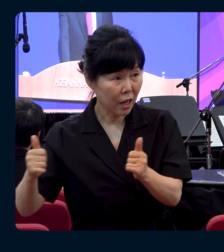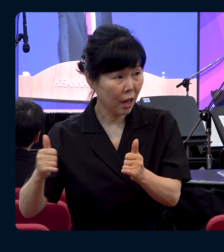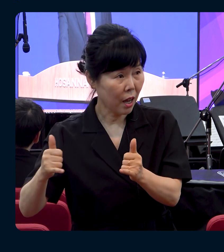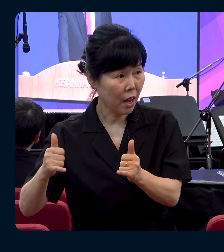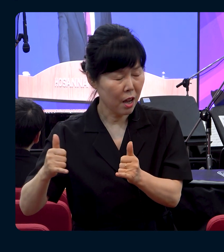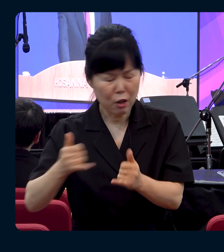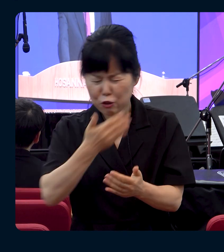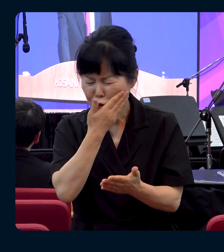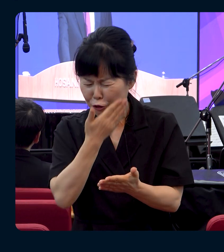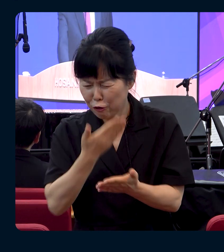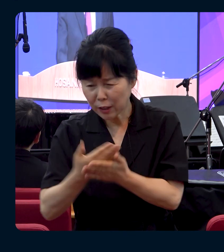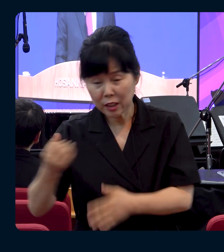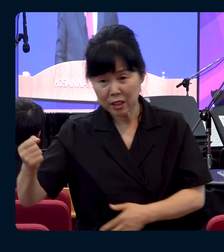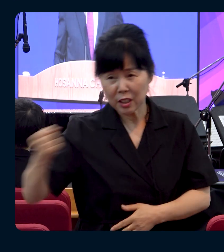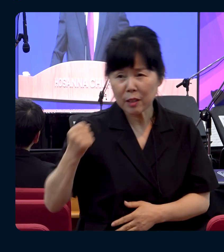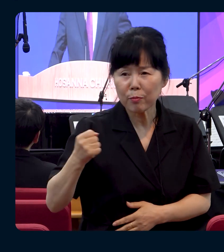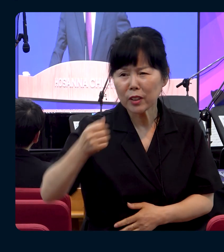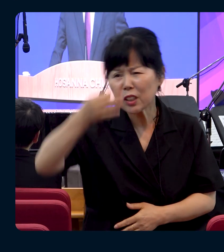기술이 있는 사람.